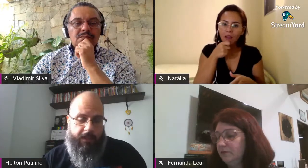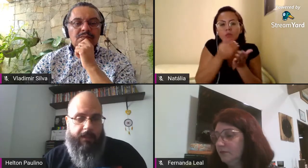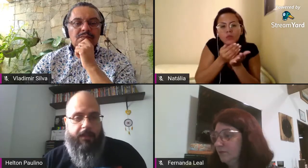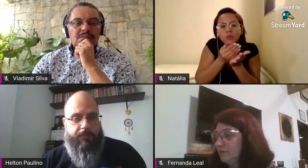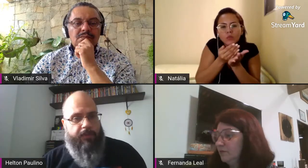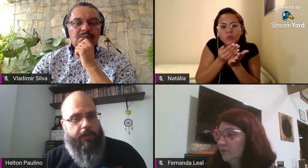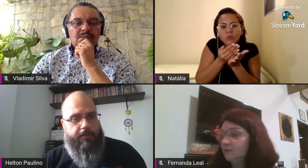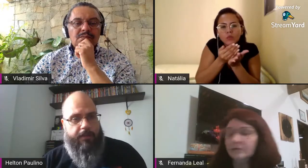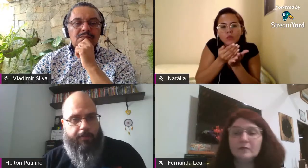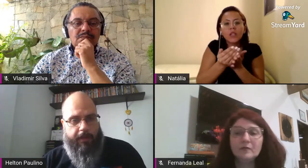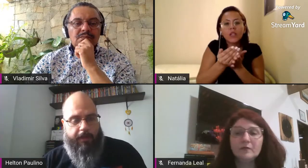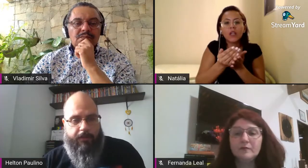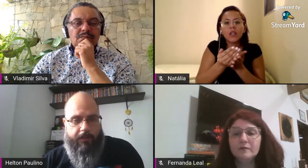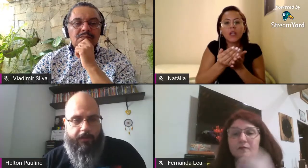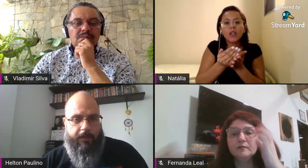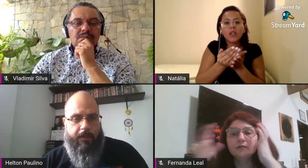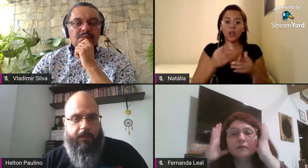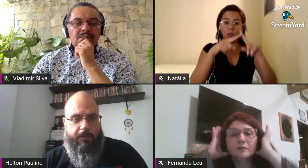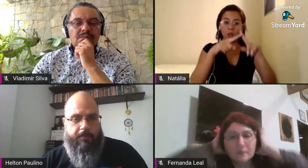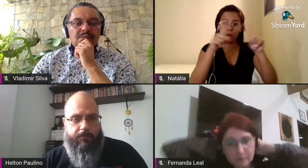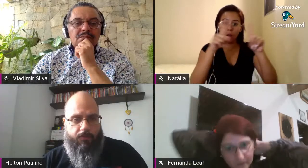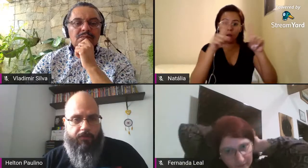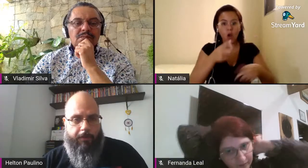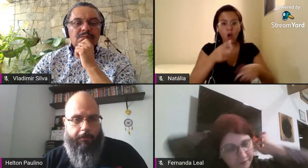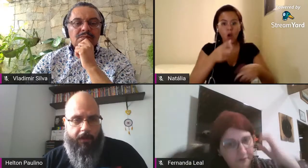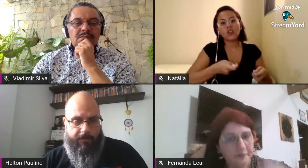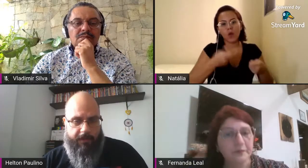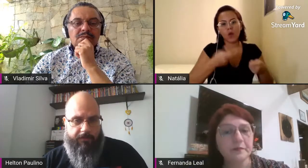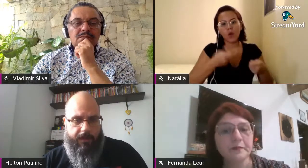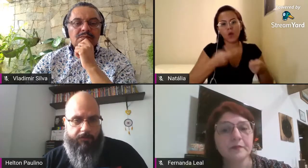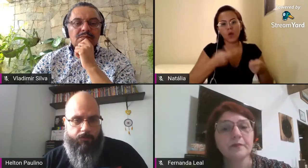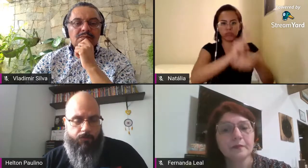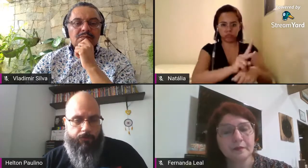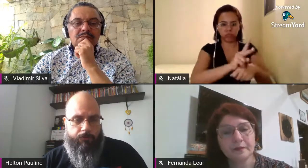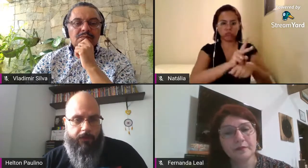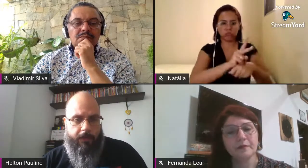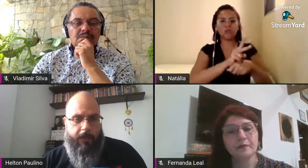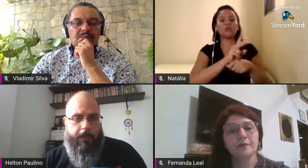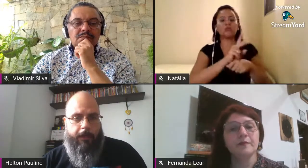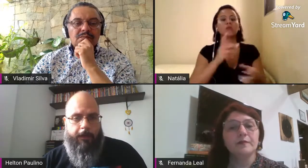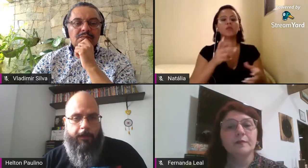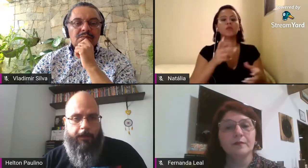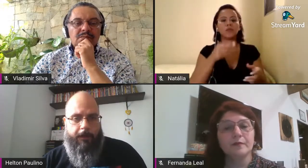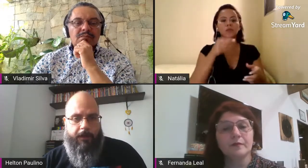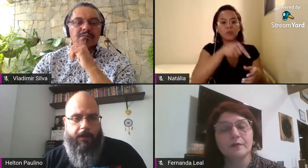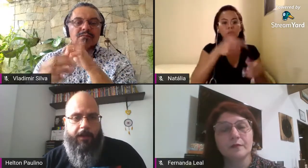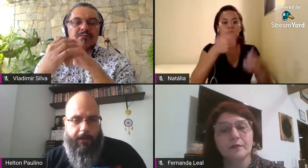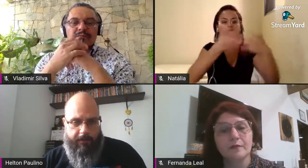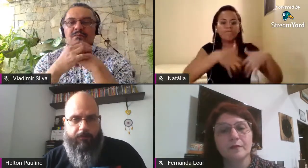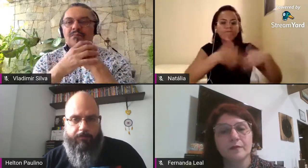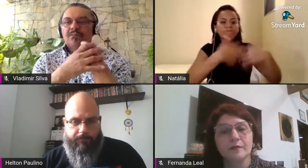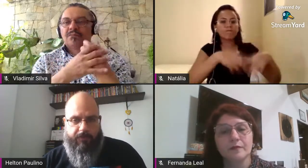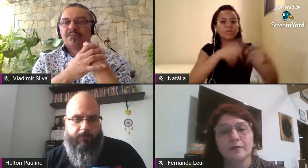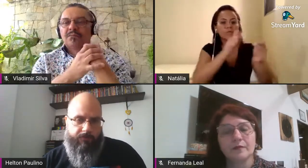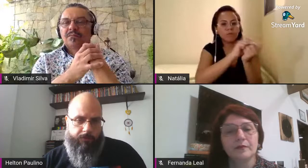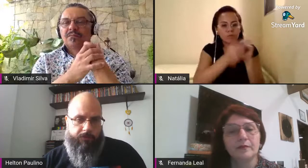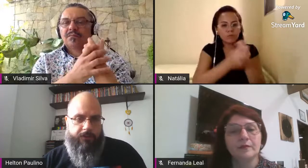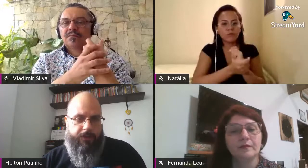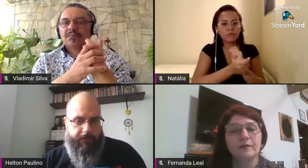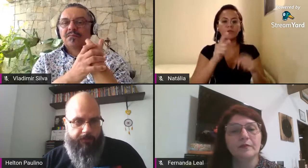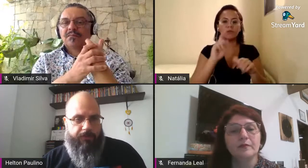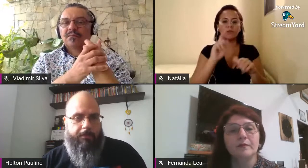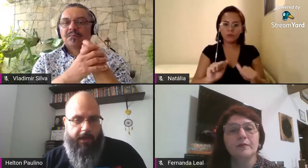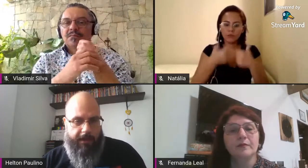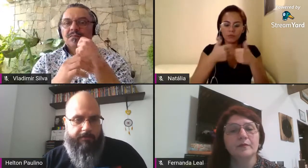que a gente já está finalizando para que a gente desenvolva melhores atividades no curso. E aí eles vão